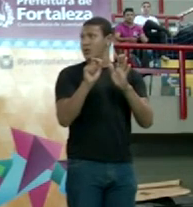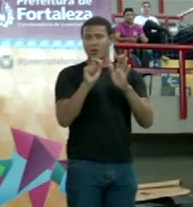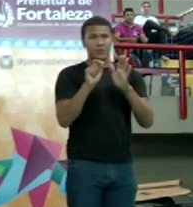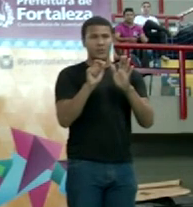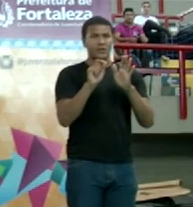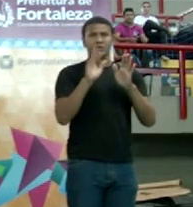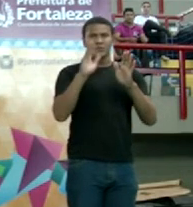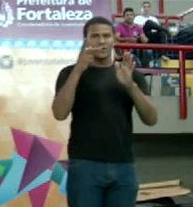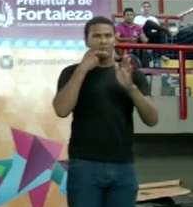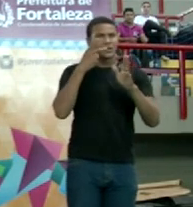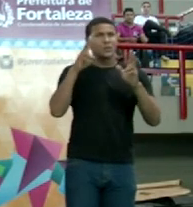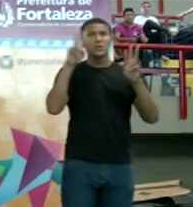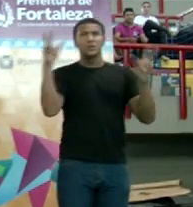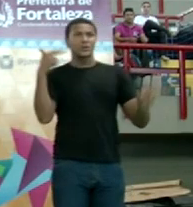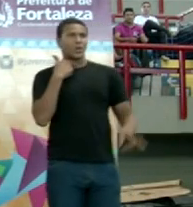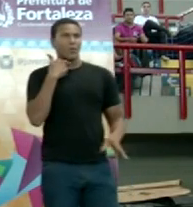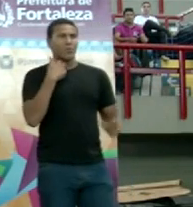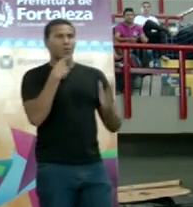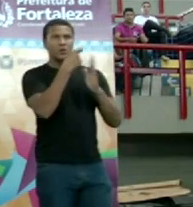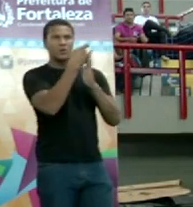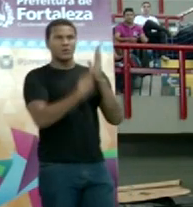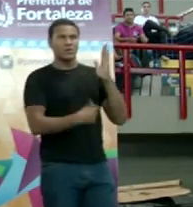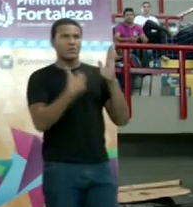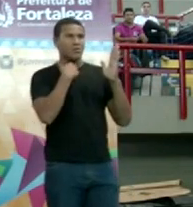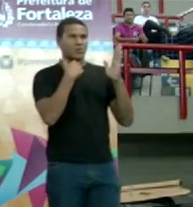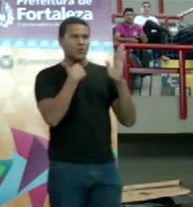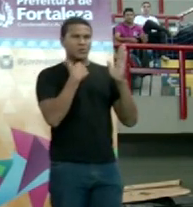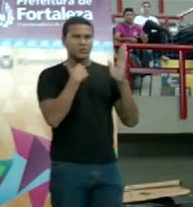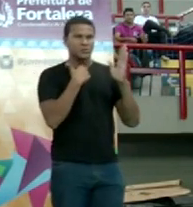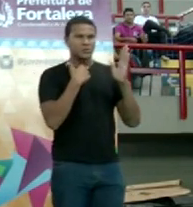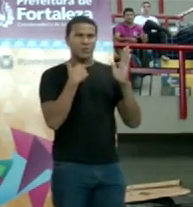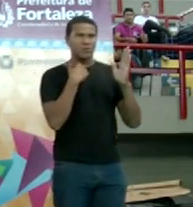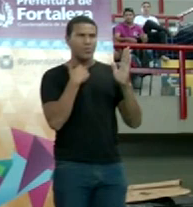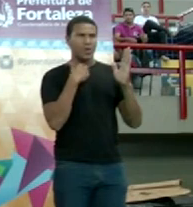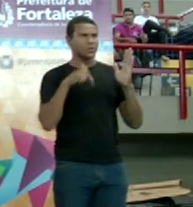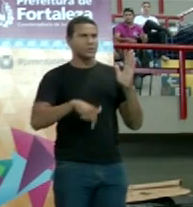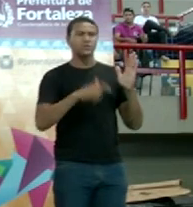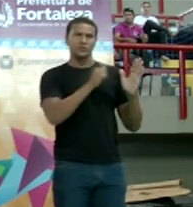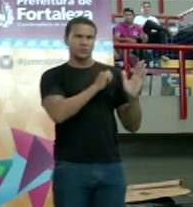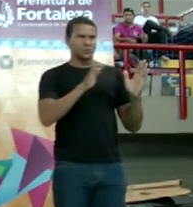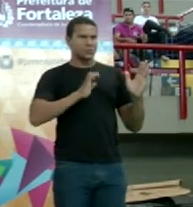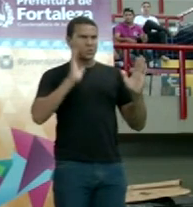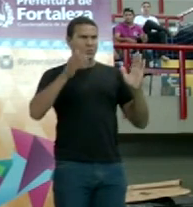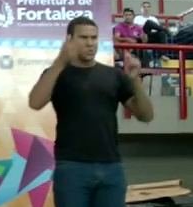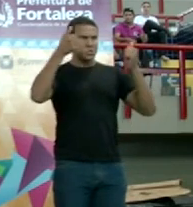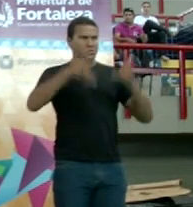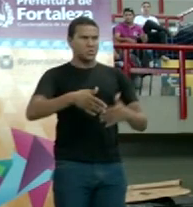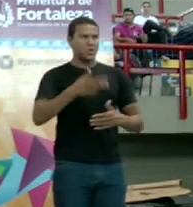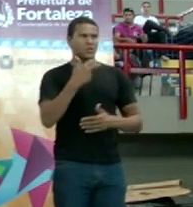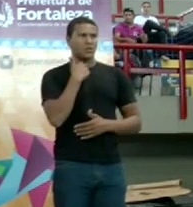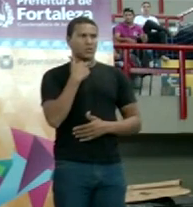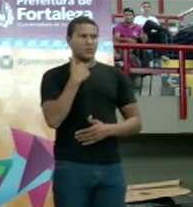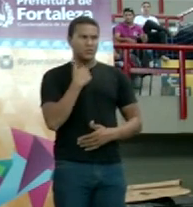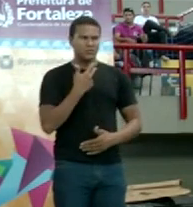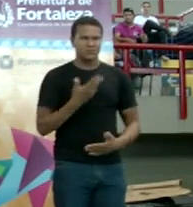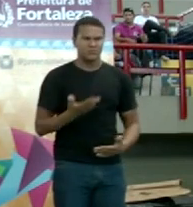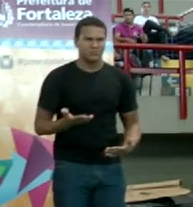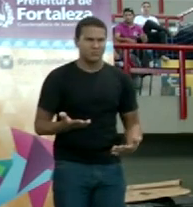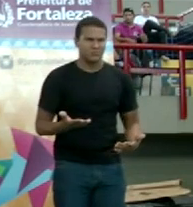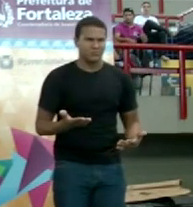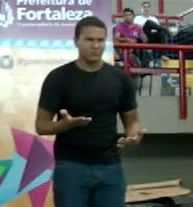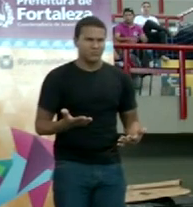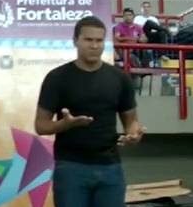admissível na redação. Tirem essa dúvida, pode sim. Não é aconselhado o aluno